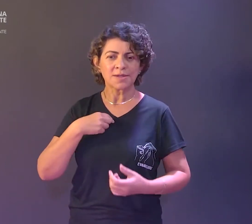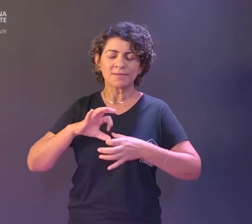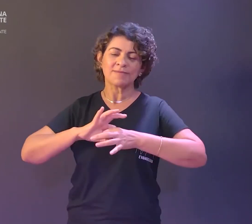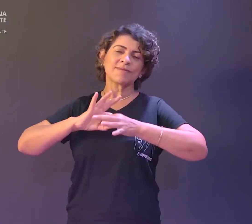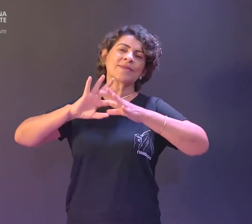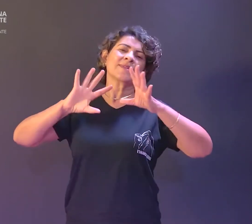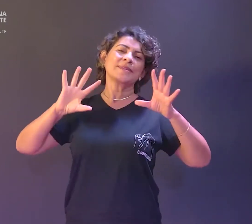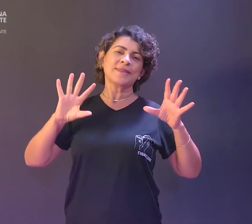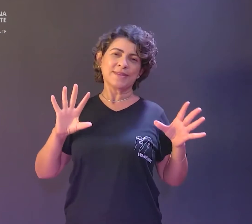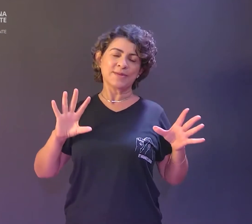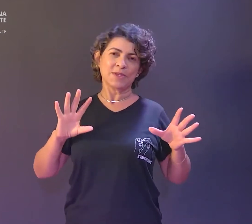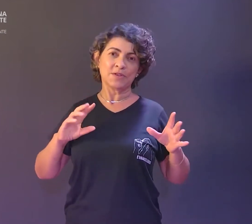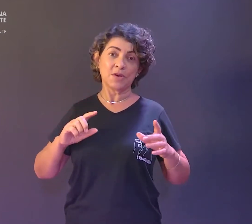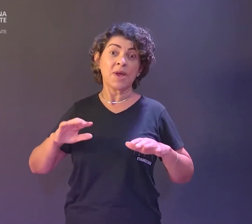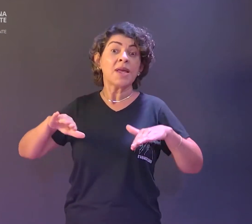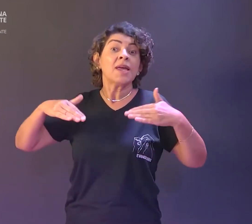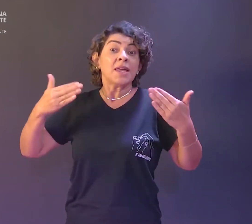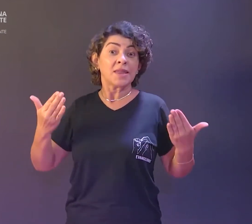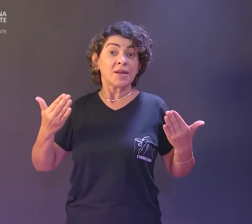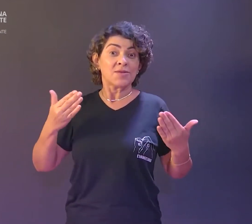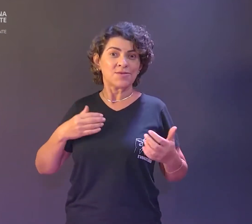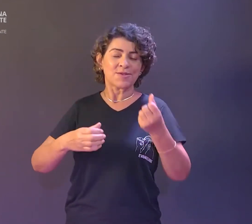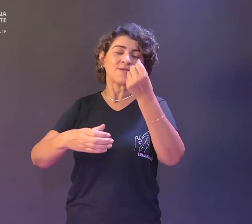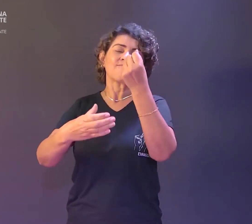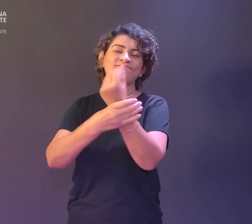seus escravos e perdemos o controle.